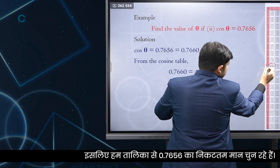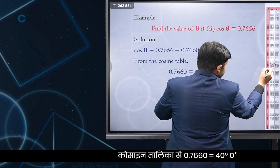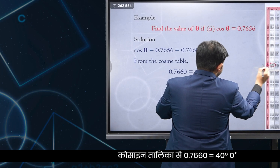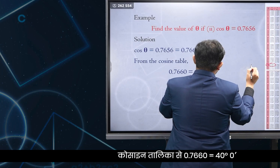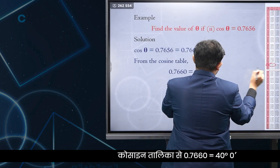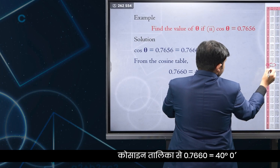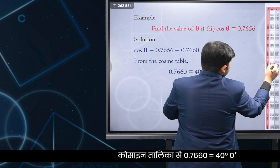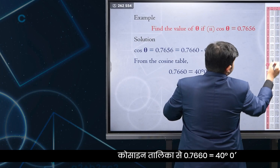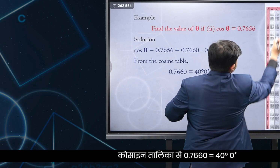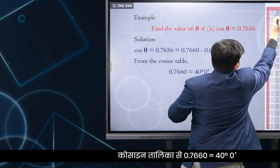कोसाइन तालिका से